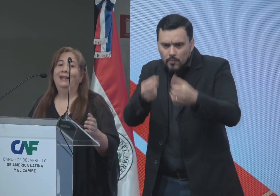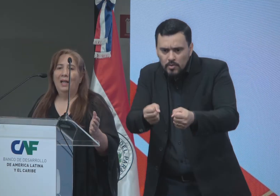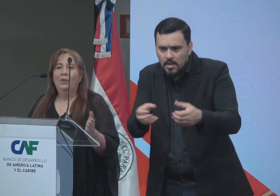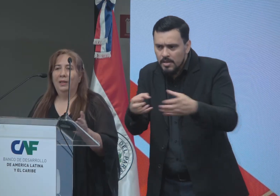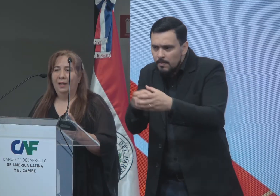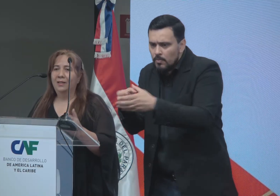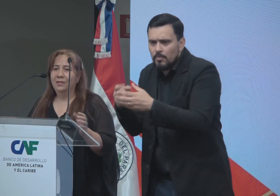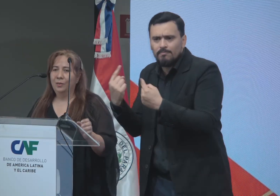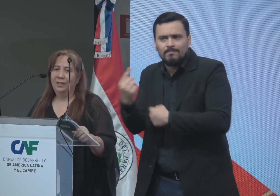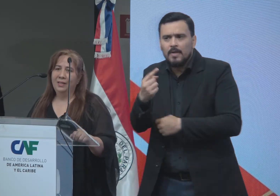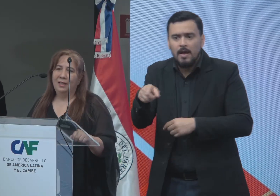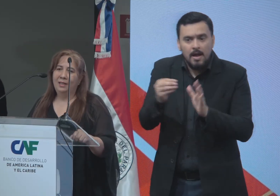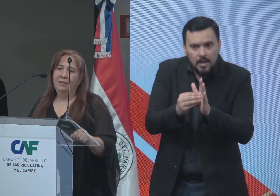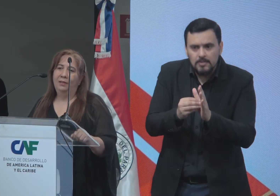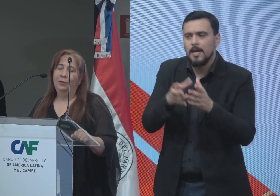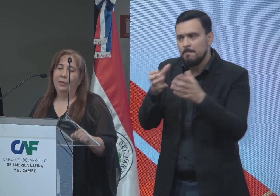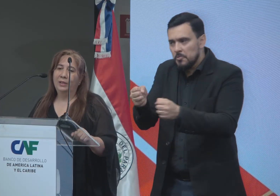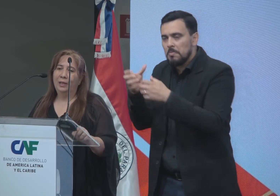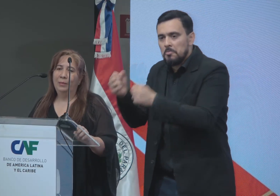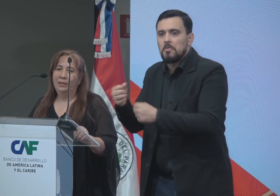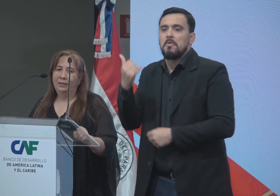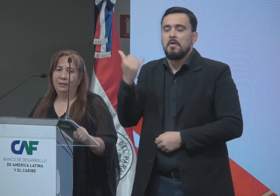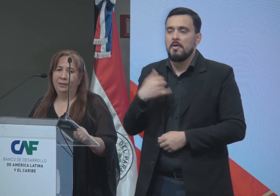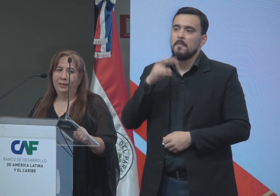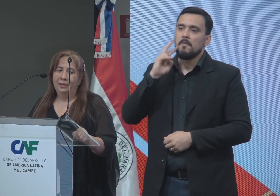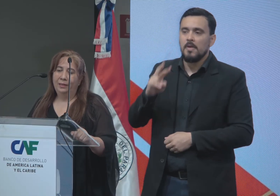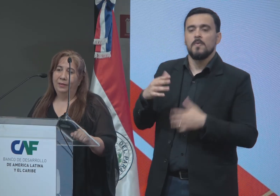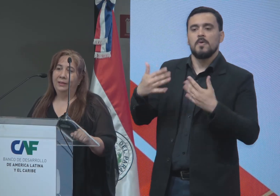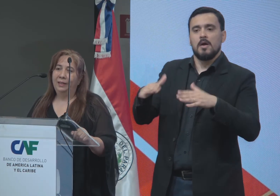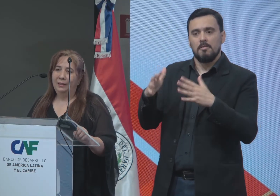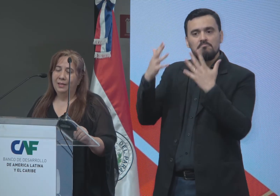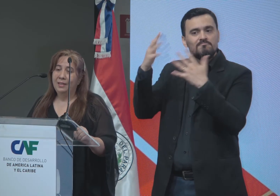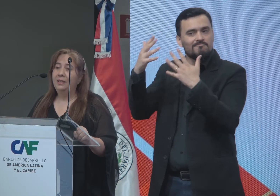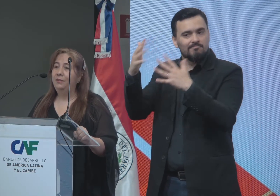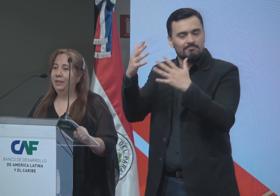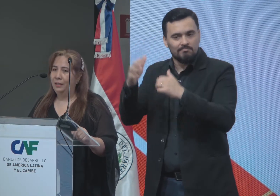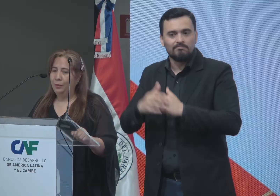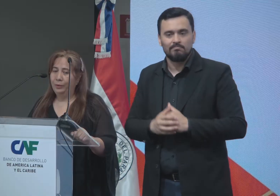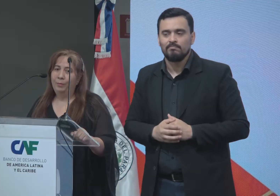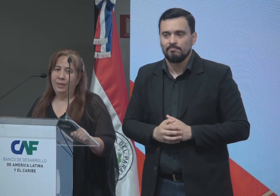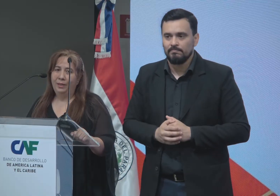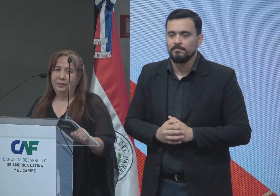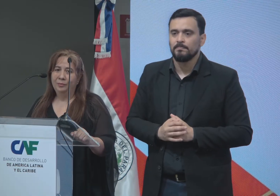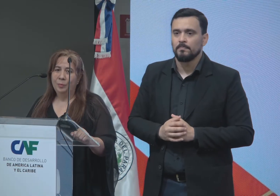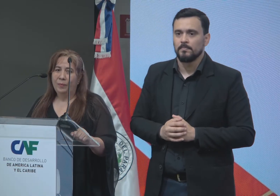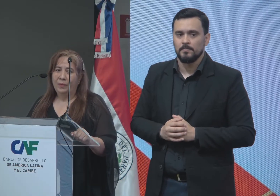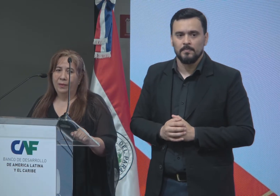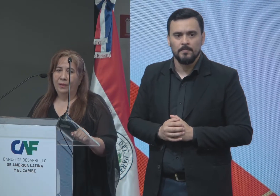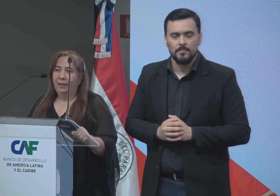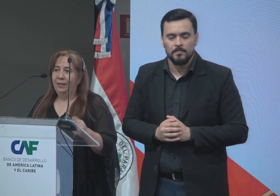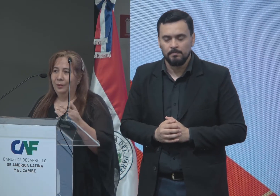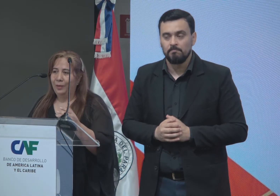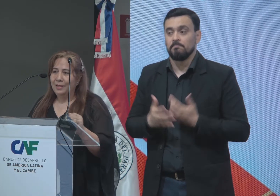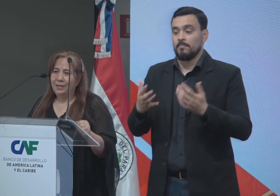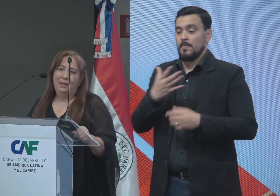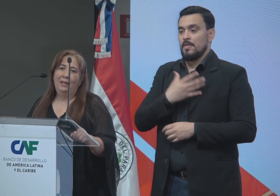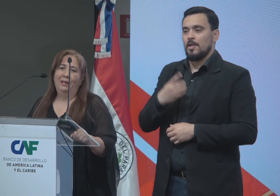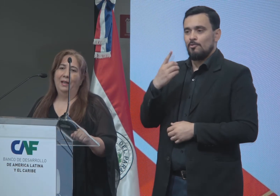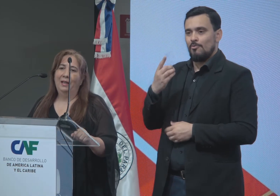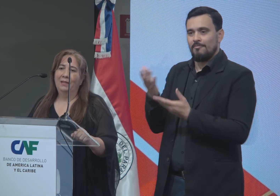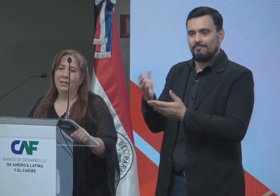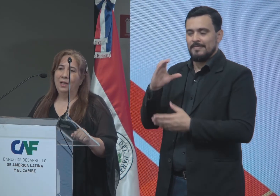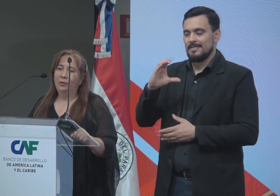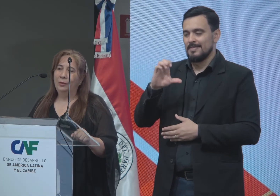de cada una de las acciones que se han llevado, fue realmente bastante significativo también. A la directora Celia,